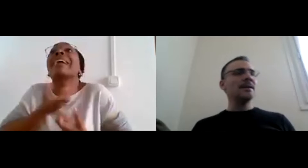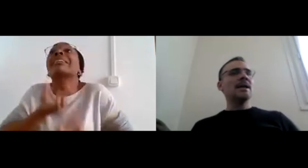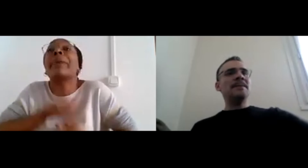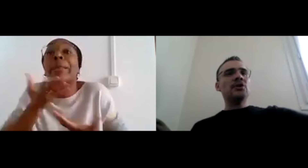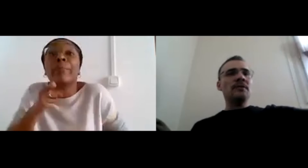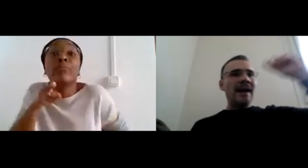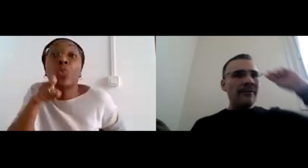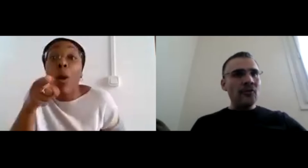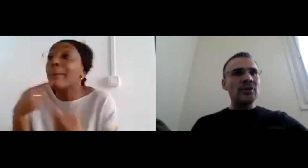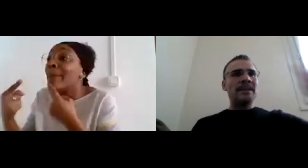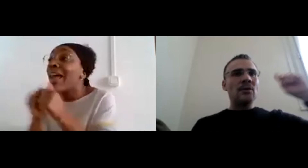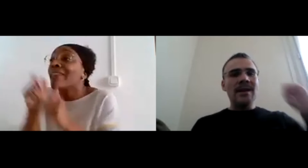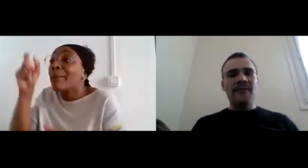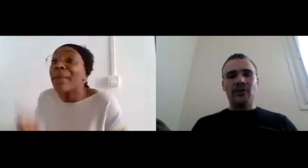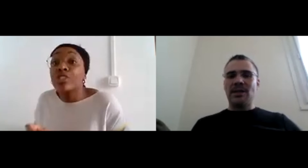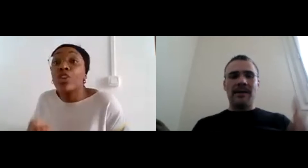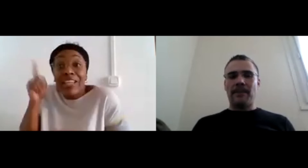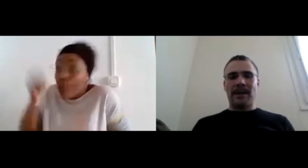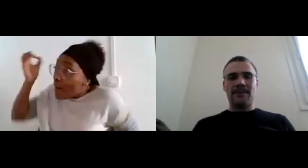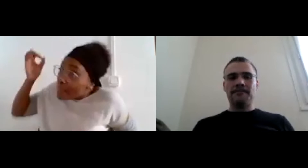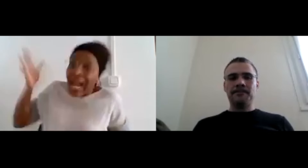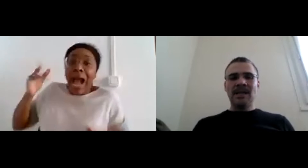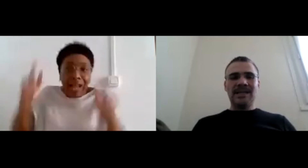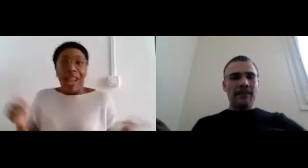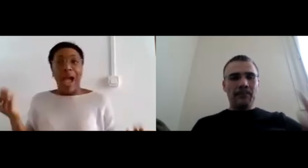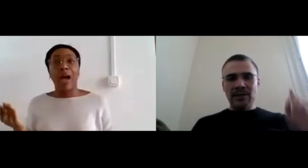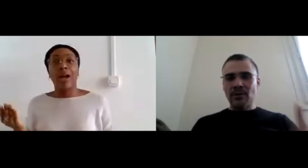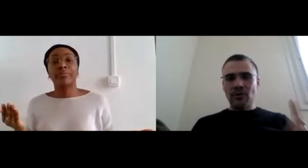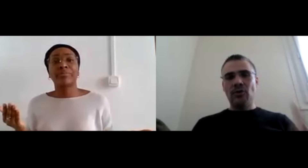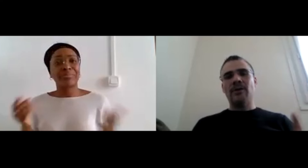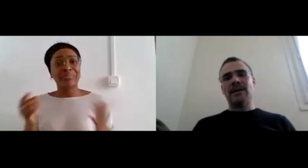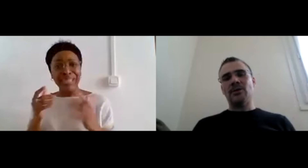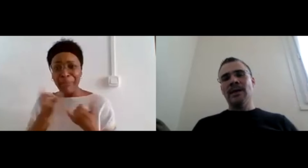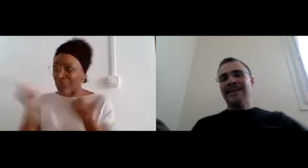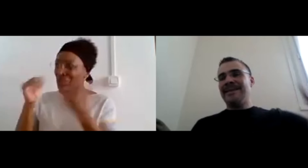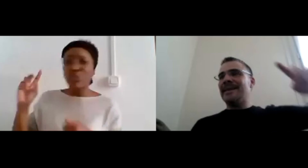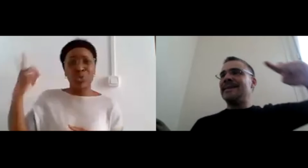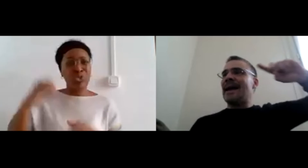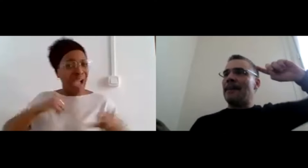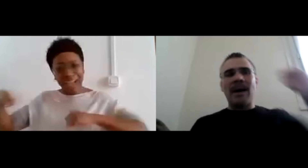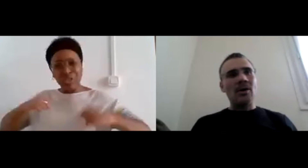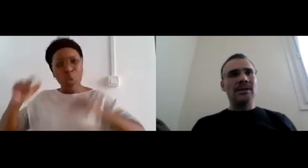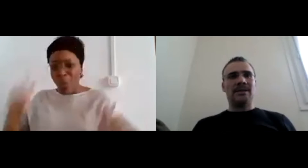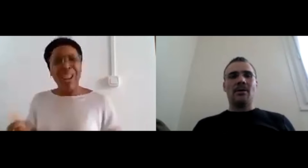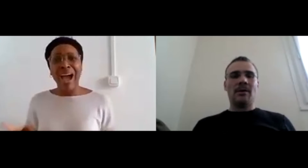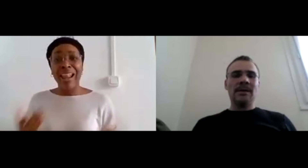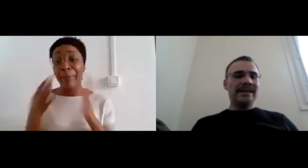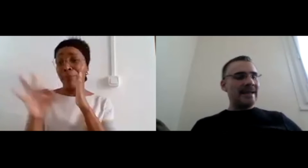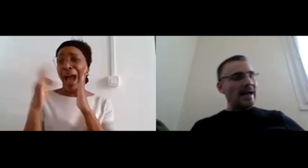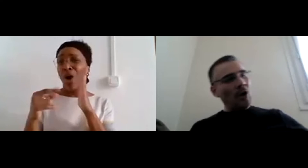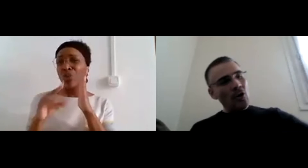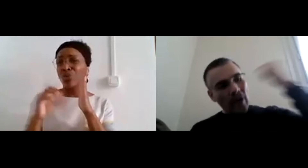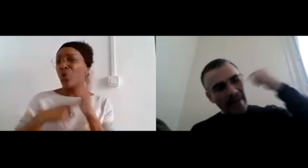quelqu'un, eh bien, tu vas l'influencer parce que l'évangile a un impact. C'est la puissance de Dieu en action. Dès qu'il y a la parole qui sort